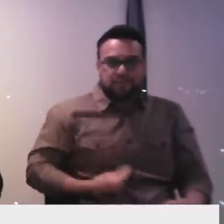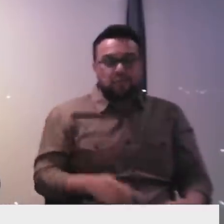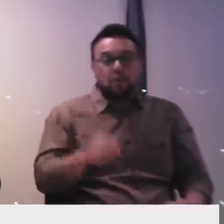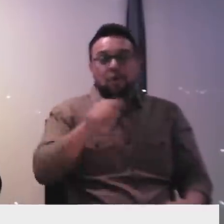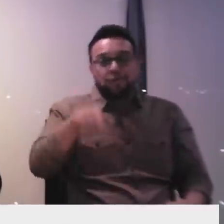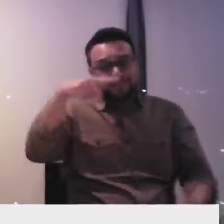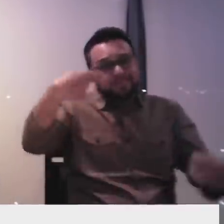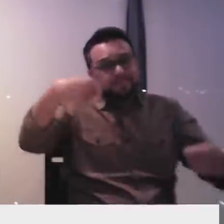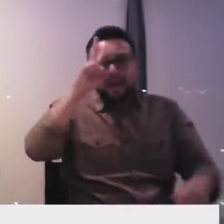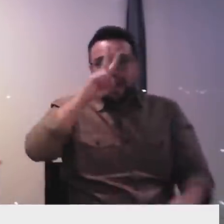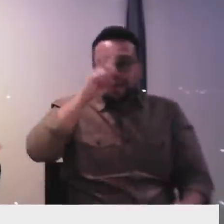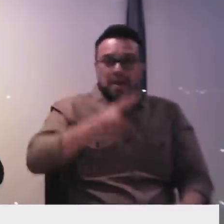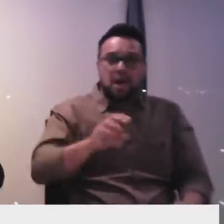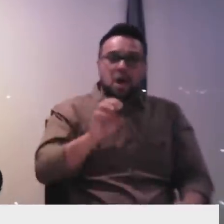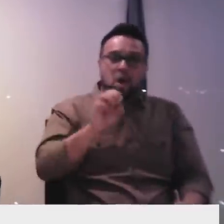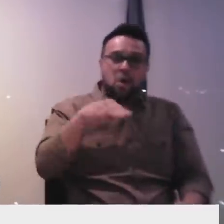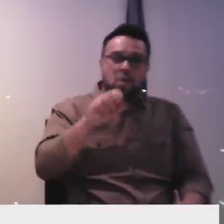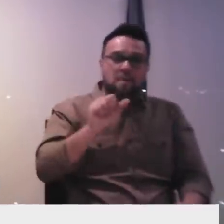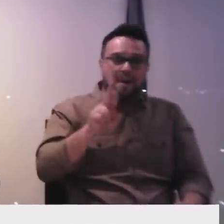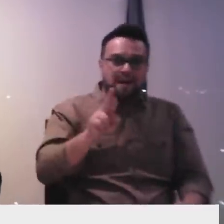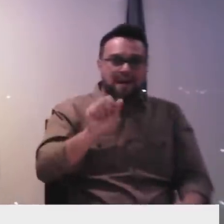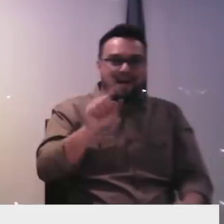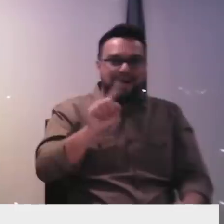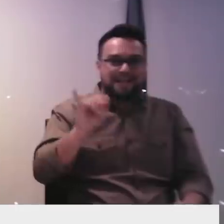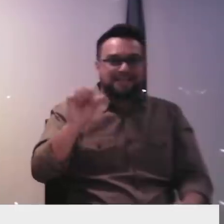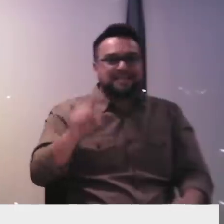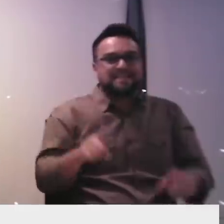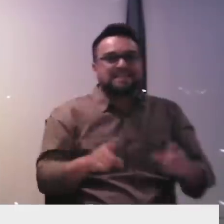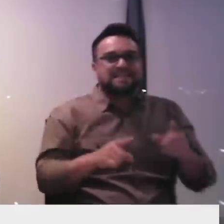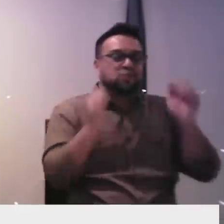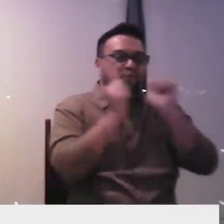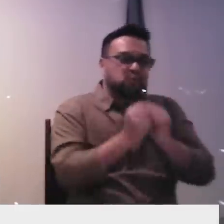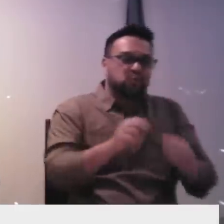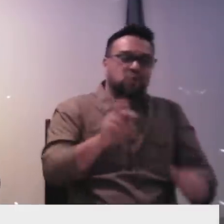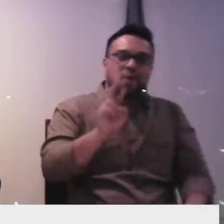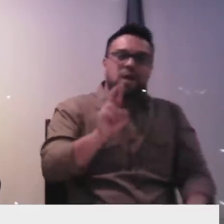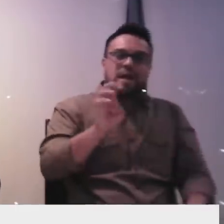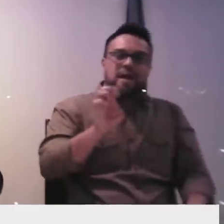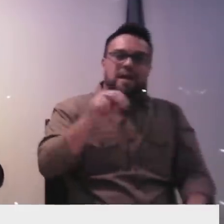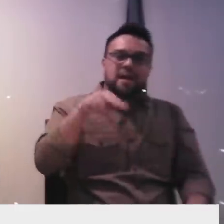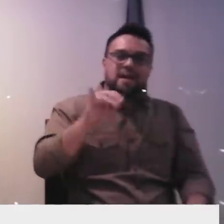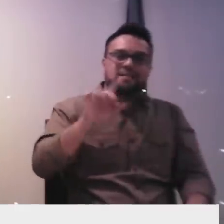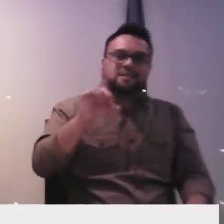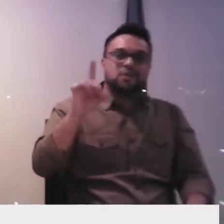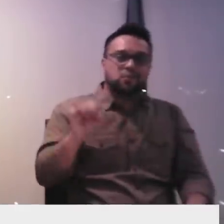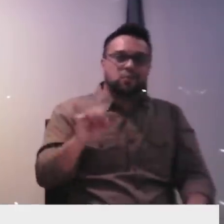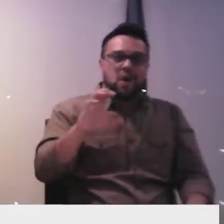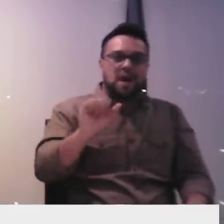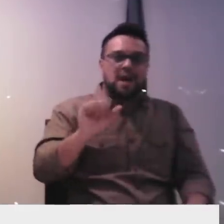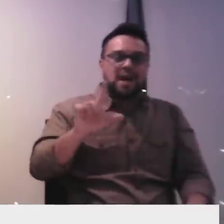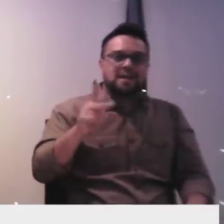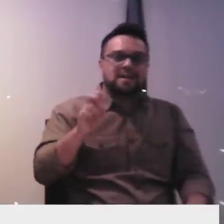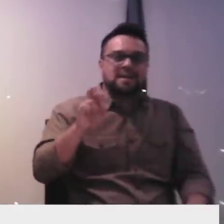lembrar que o senhor Omar Aziz, com o senhor Renildo Calheiros, irmão do Renan Calheiros, apresentaram uma